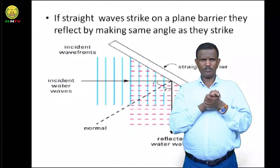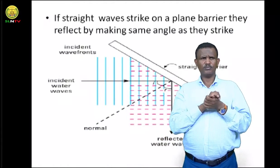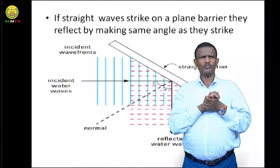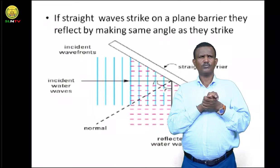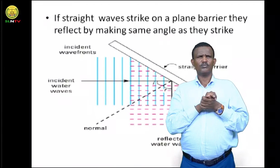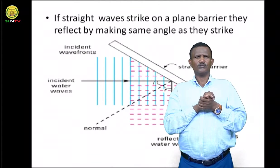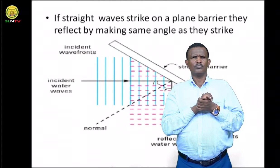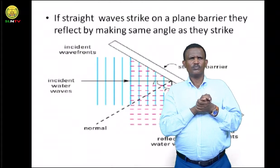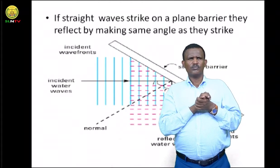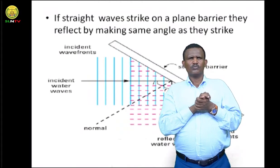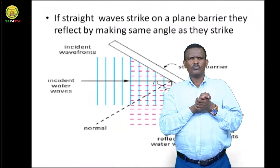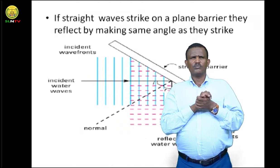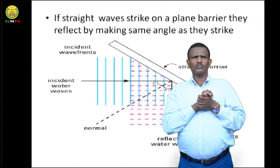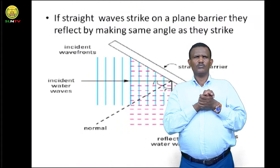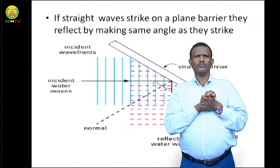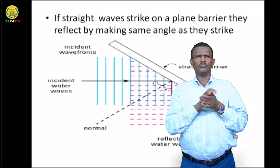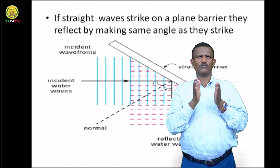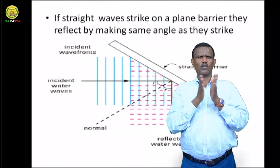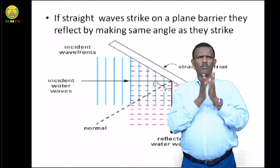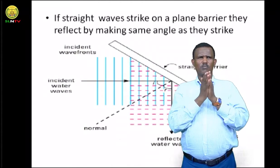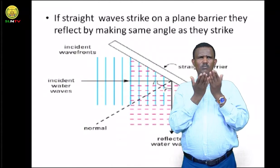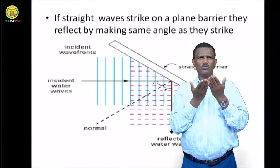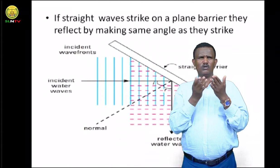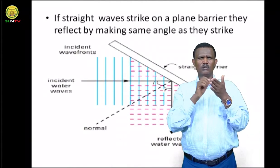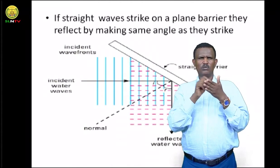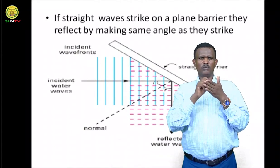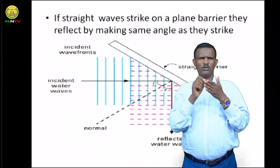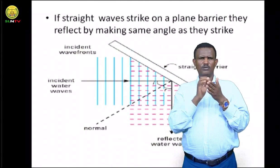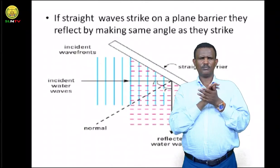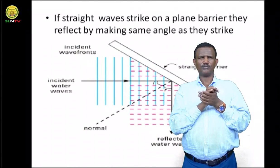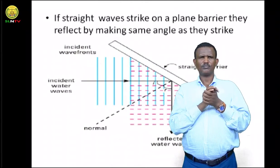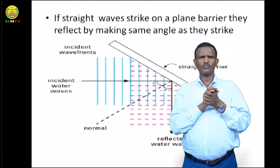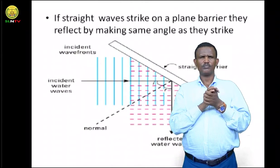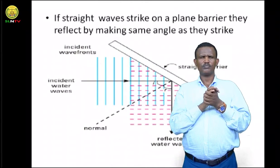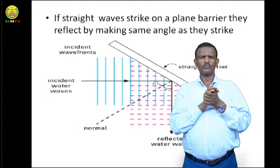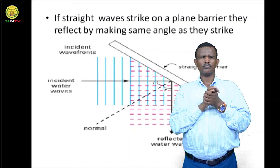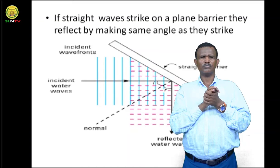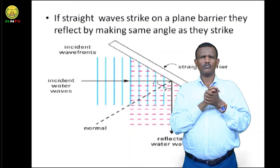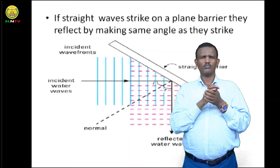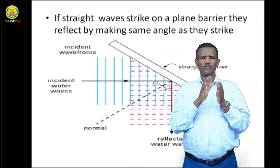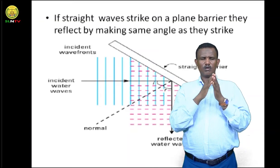kala googoyno markaa isaga oo buuggeena daabacan beachkeenaas